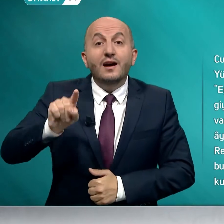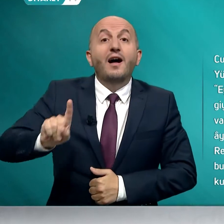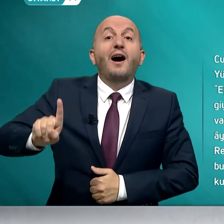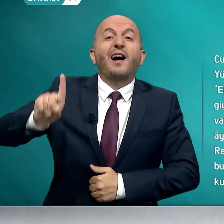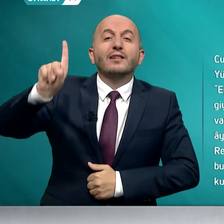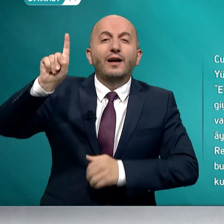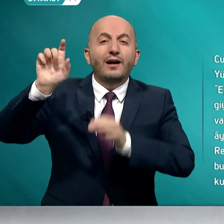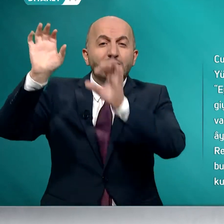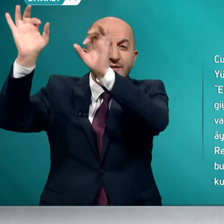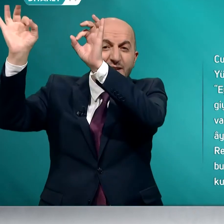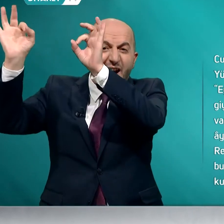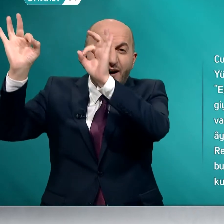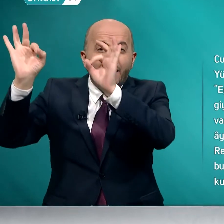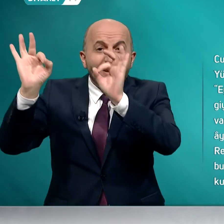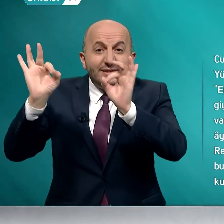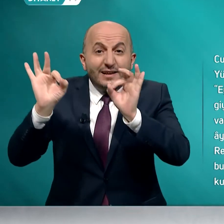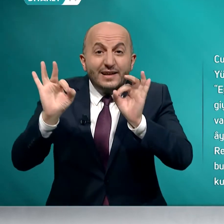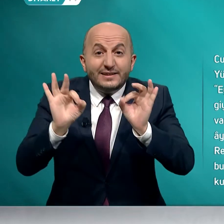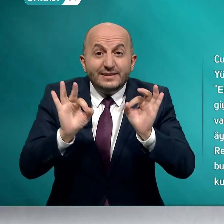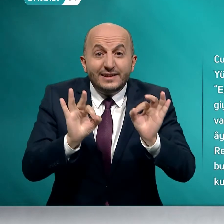Bunlar Allah'ın